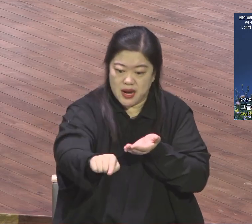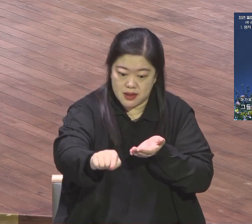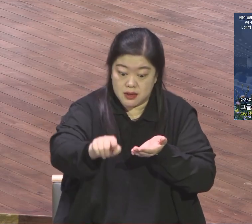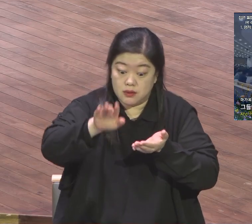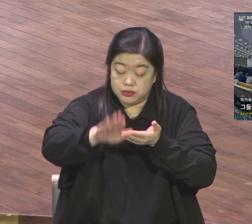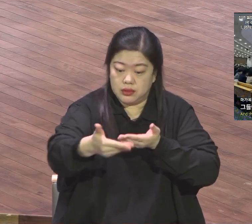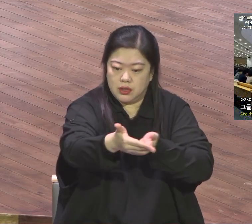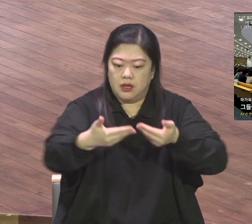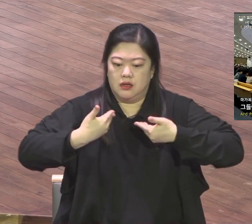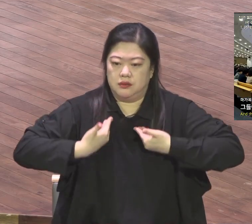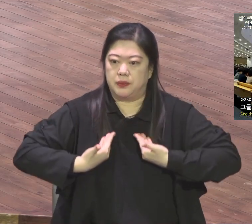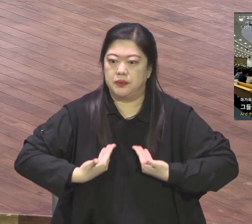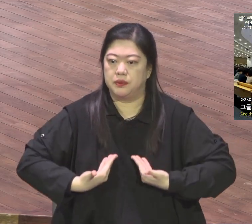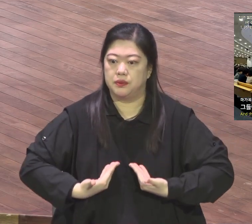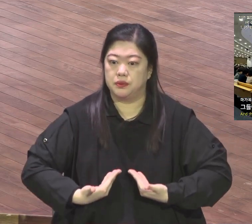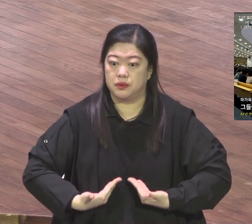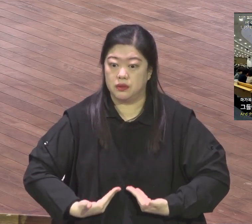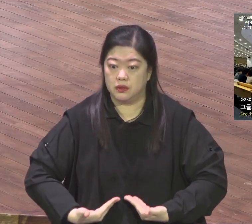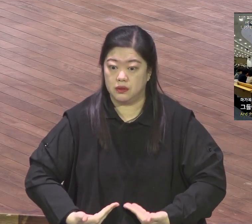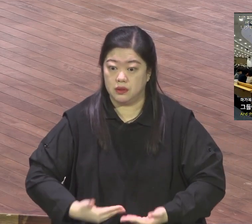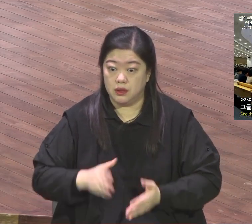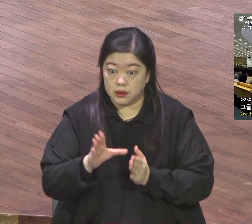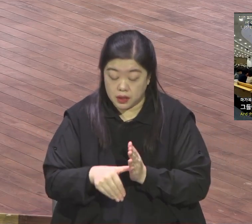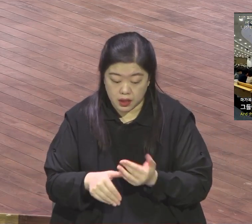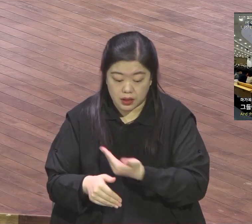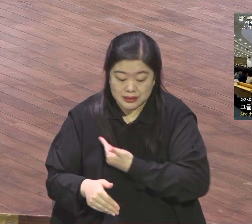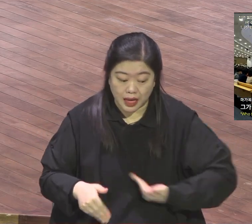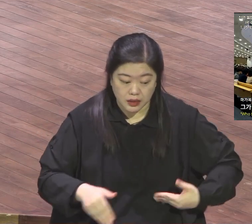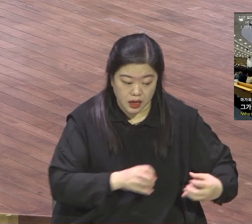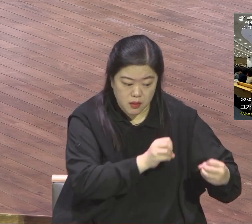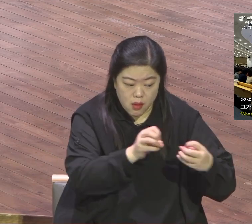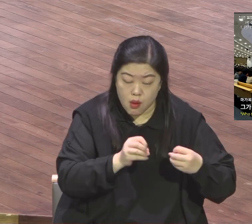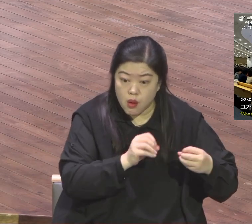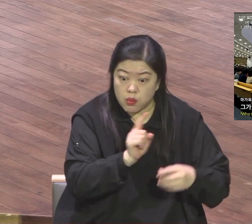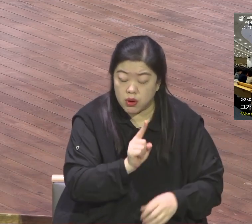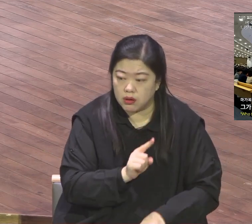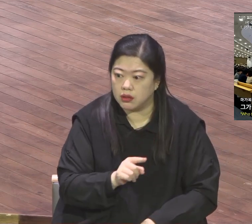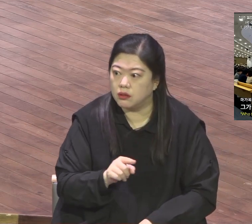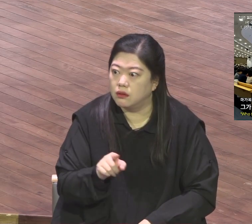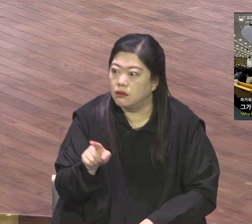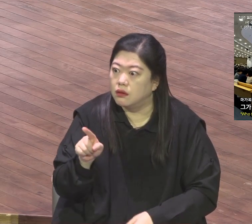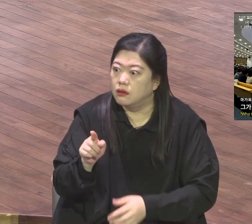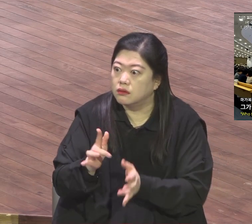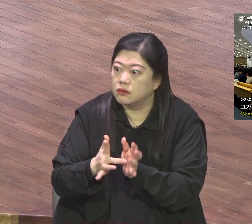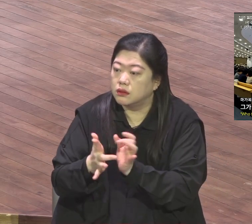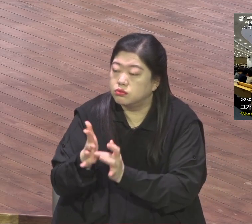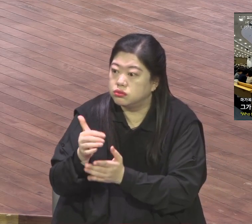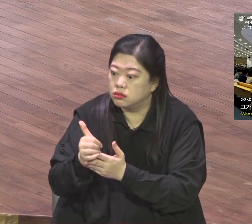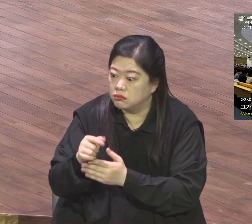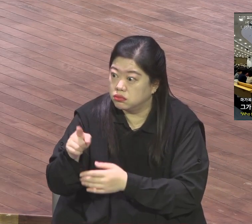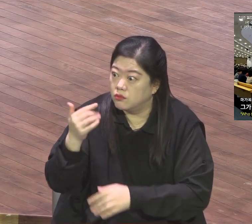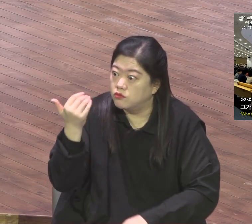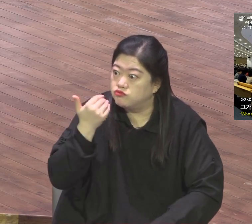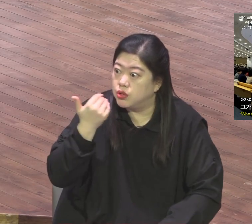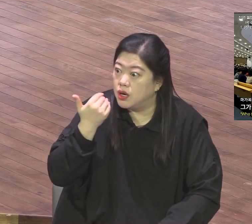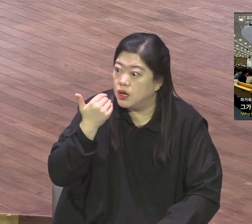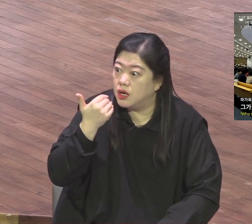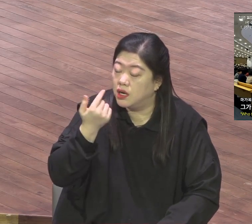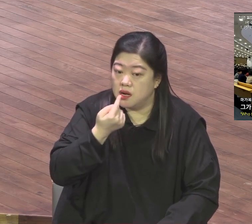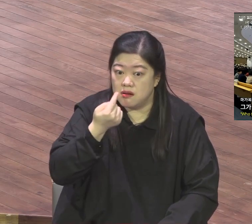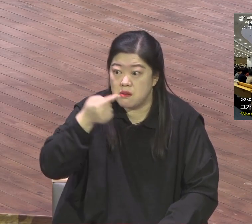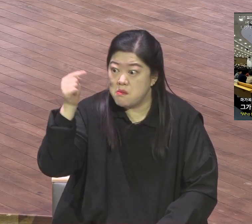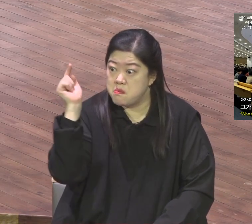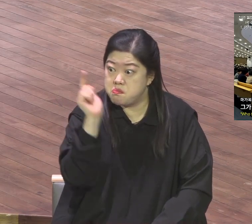그들이 심히 두려워하여 서로 말하되 그가 누구이기에 바람과